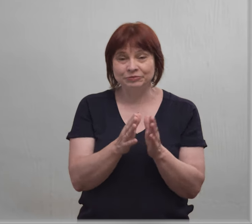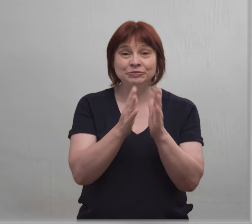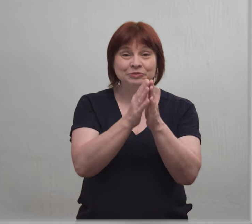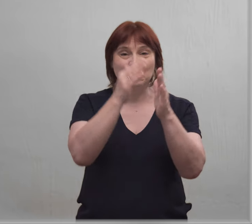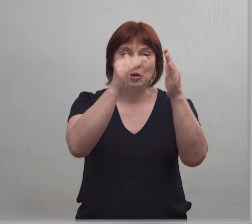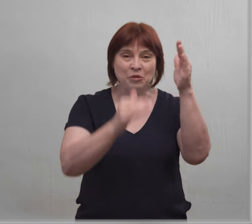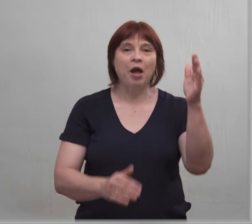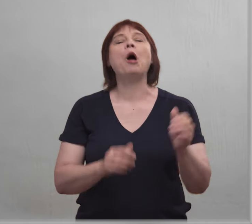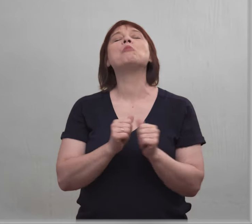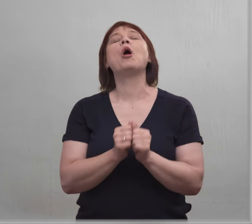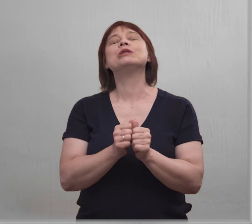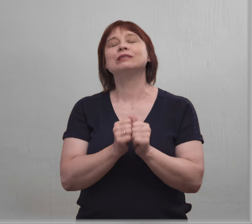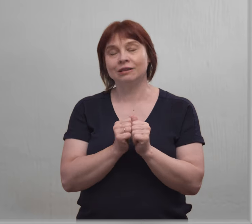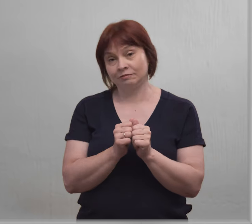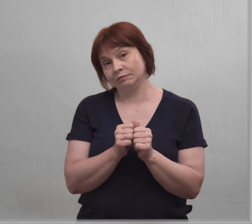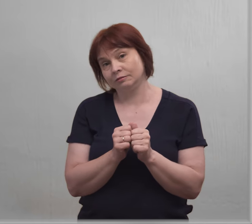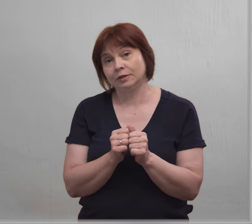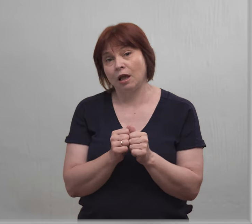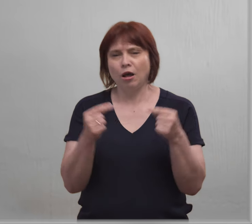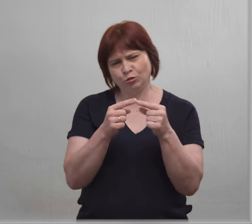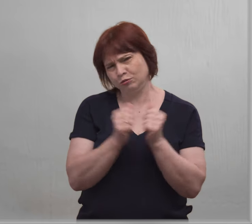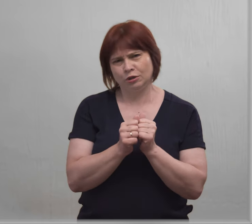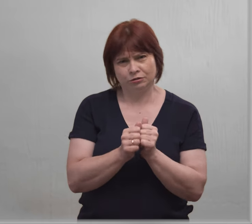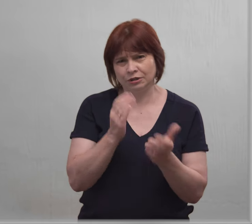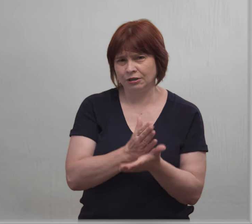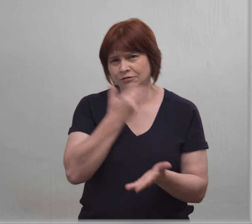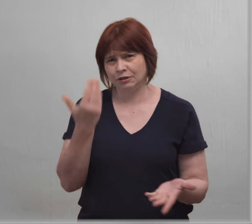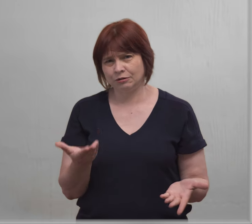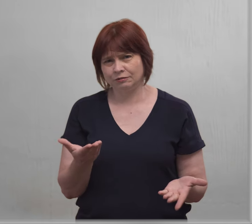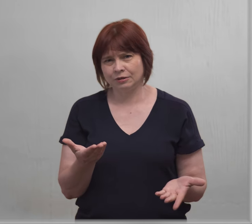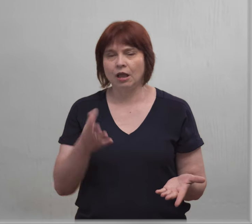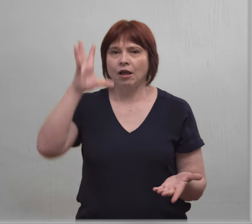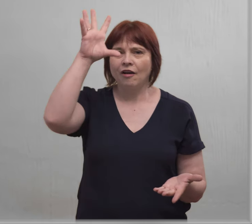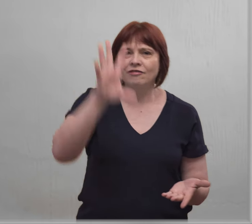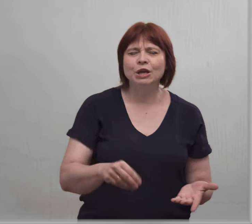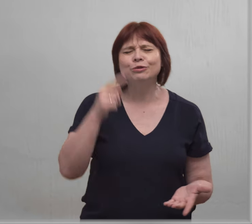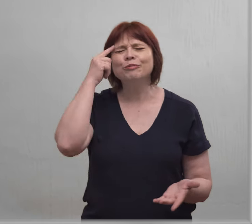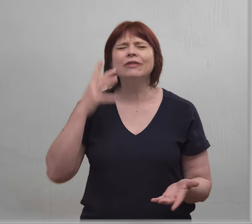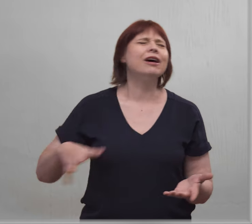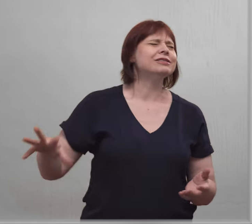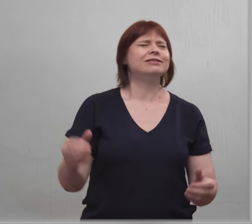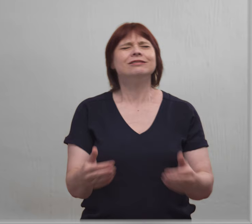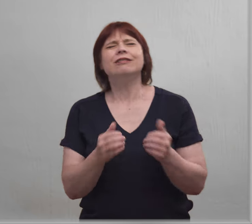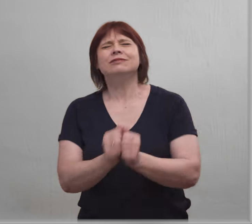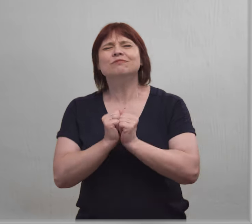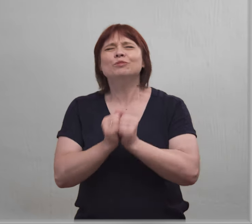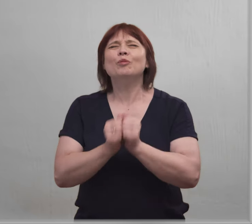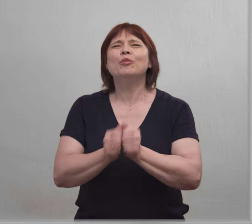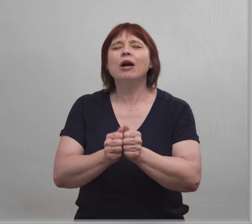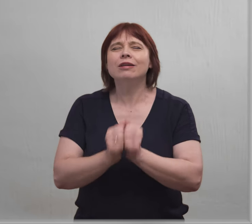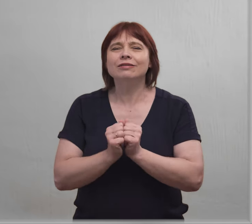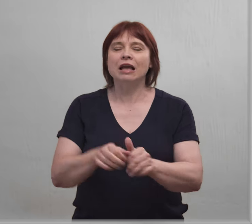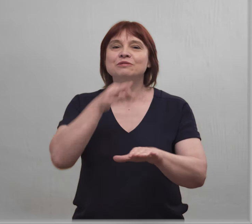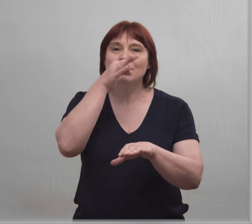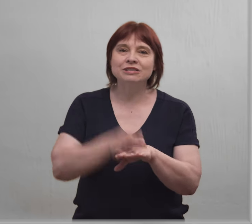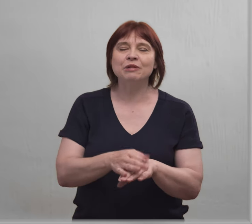руки такие, смайлик бросают, две руки, и все думают, что сейчас такая молитва, а потом еще ответ приходит,